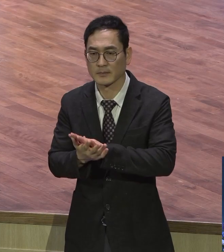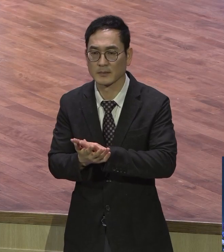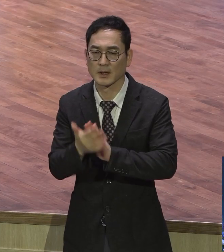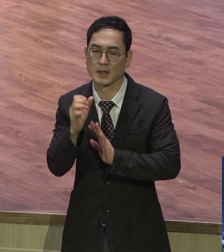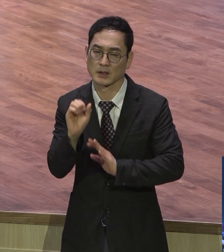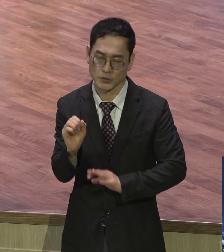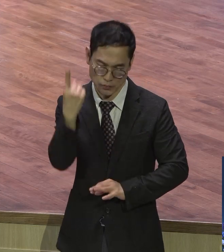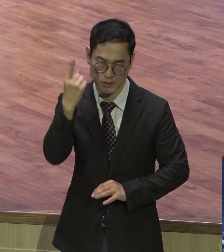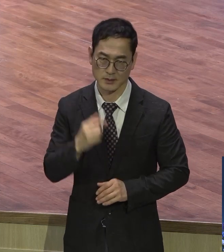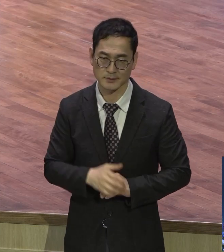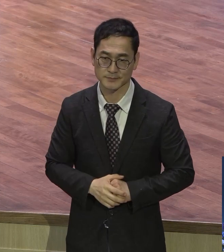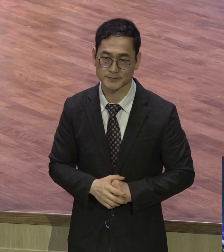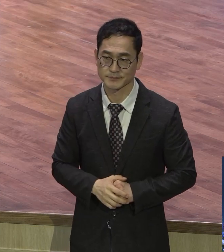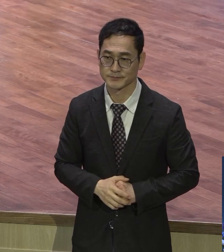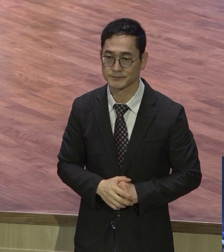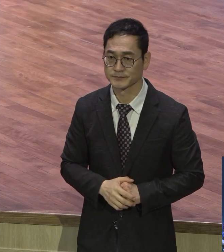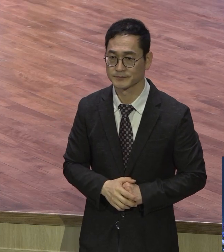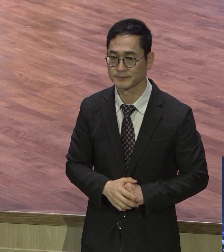인생이 변화되는